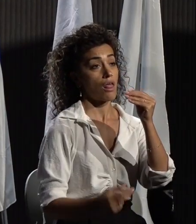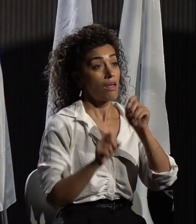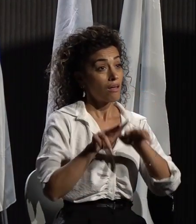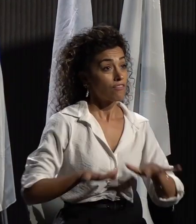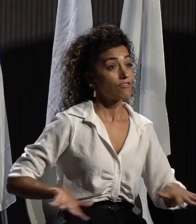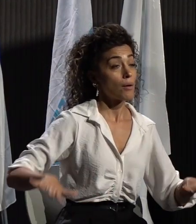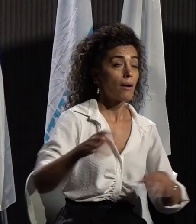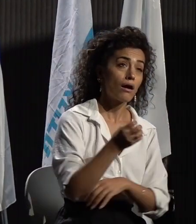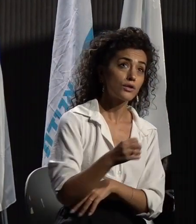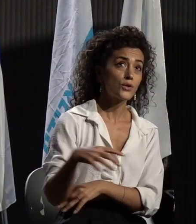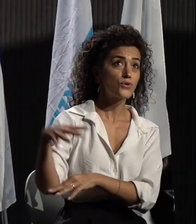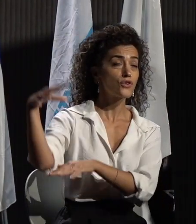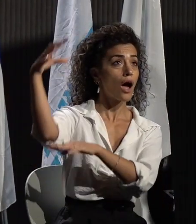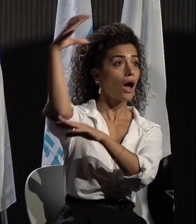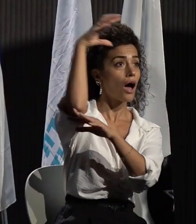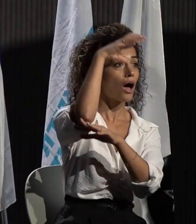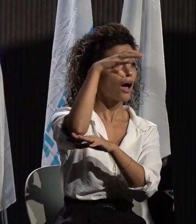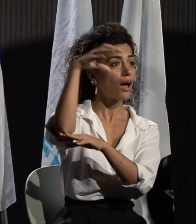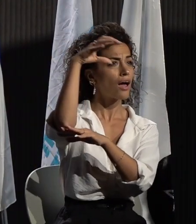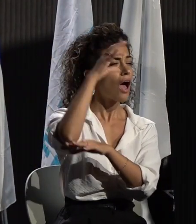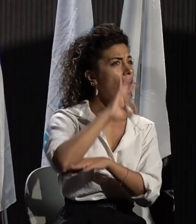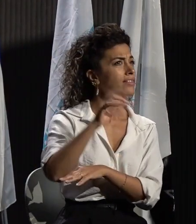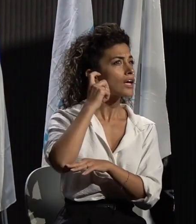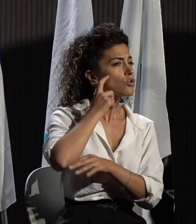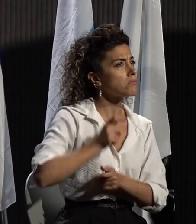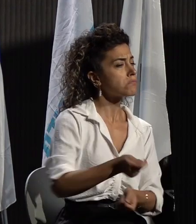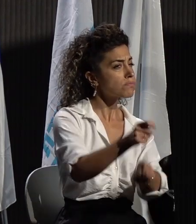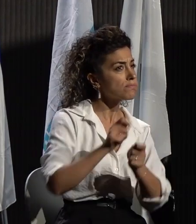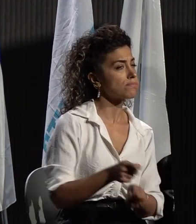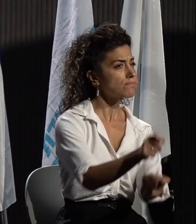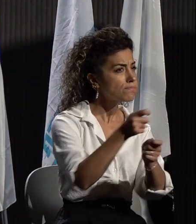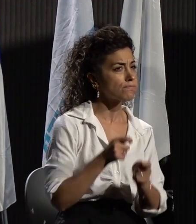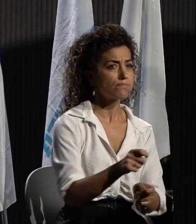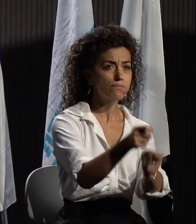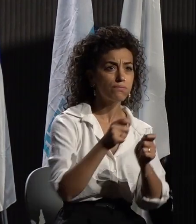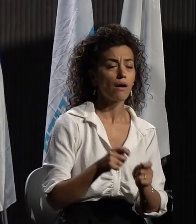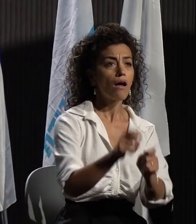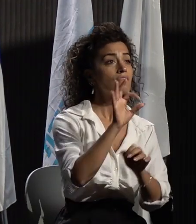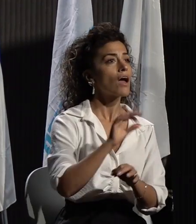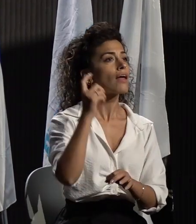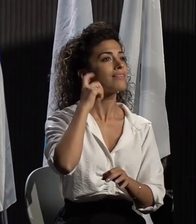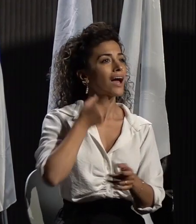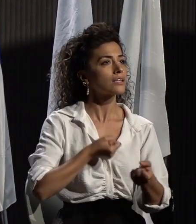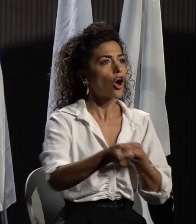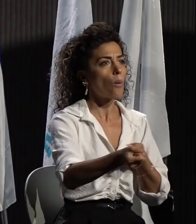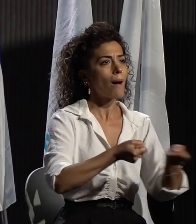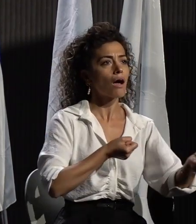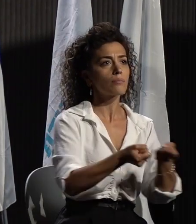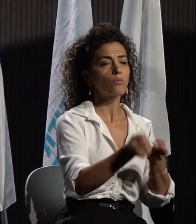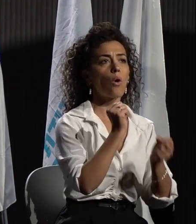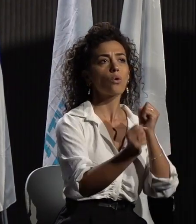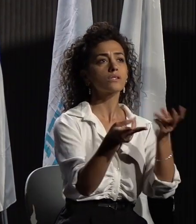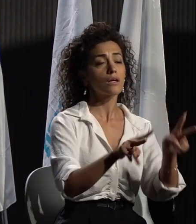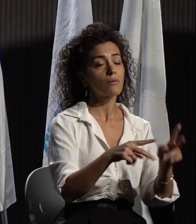ובארץ עד שחר קם לא נדמו פרסות ארץ, ונחירי רמחו בדם מבשרים